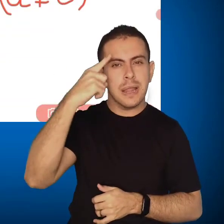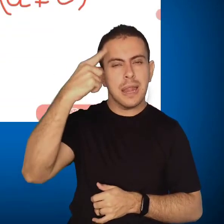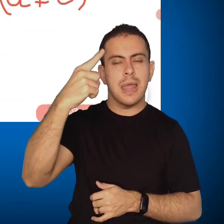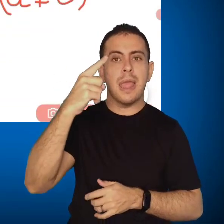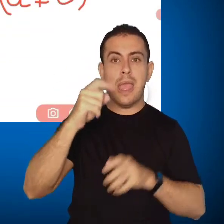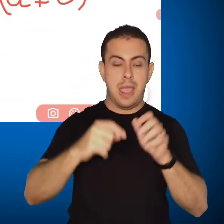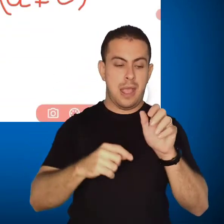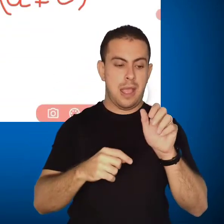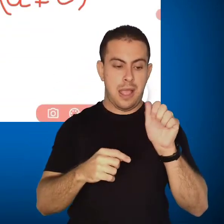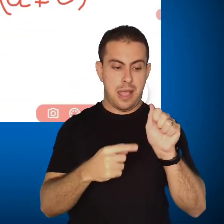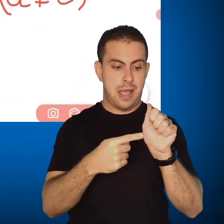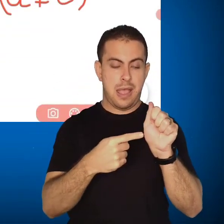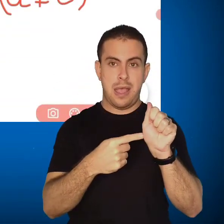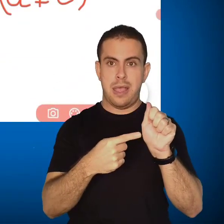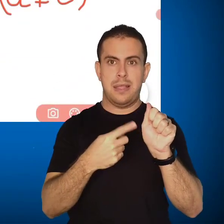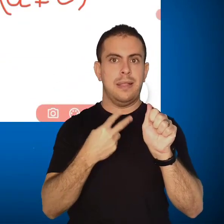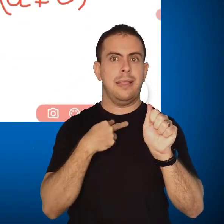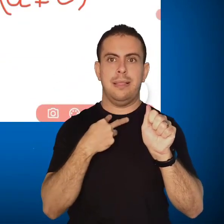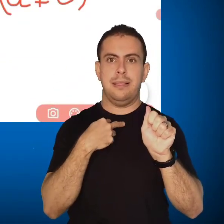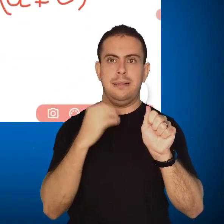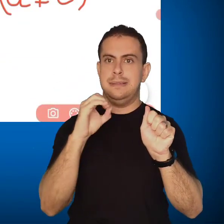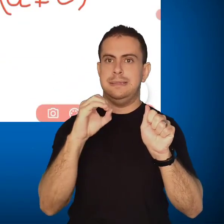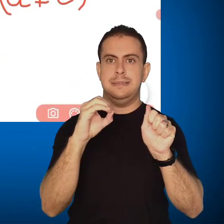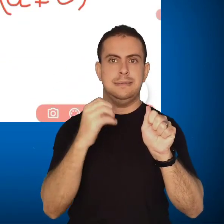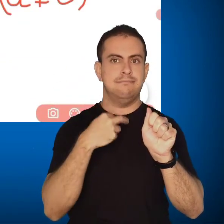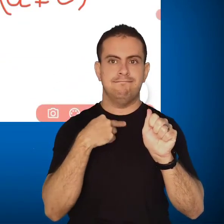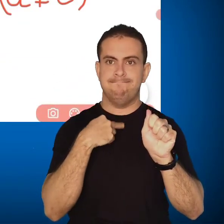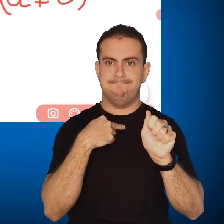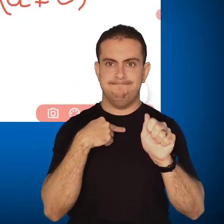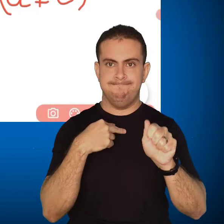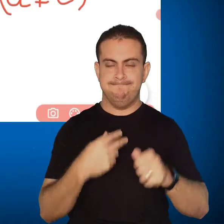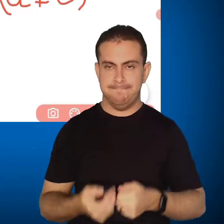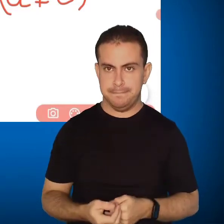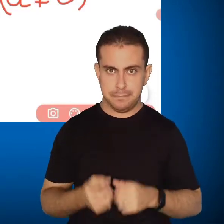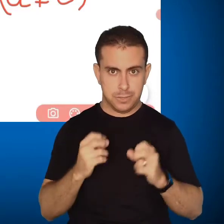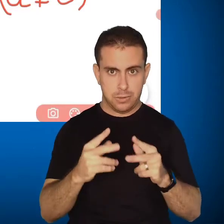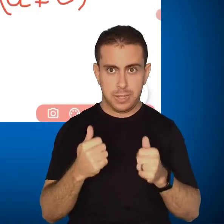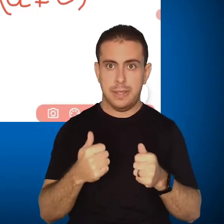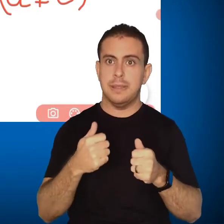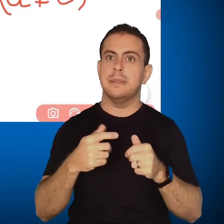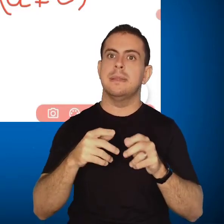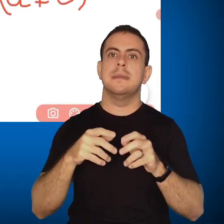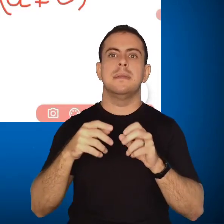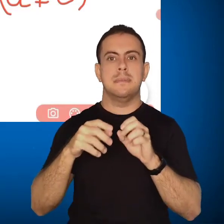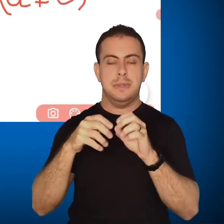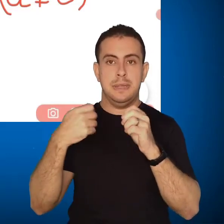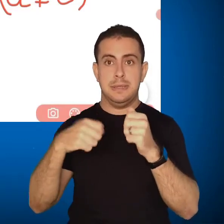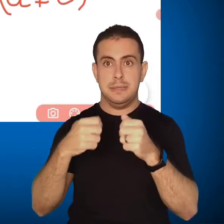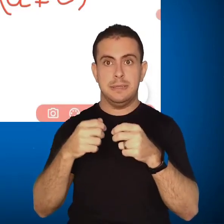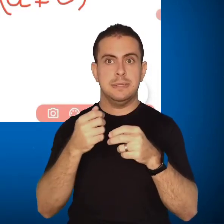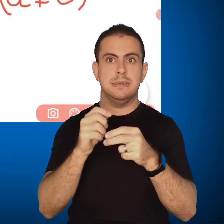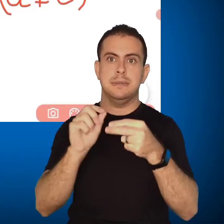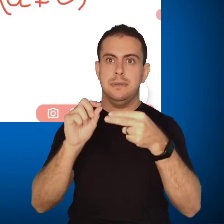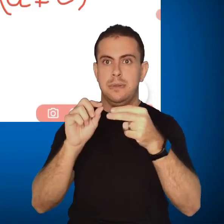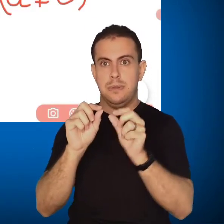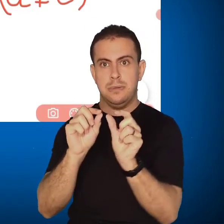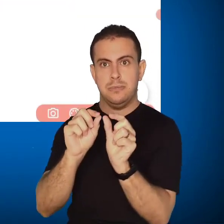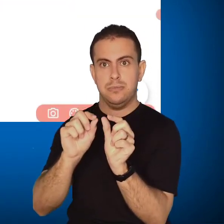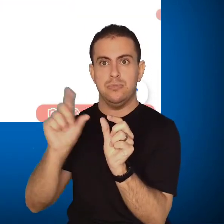certo? Esse camarada que fica à esquerda do x ao quadrado, multiplicando, ele não pode ser zero, tem que ser diferente de zero, tudo